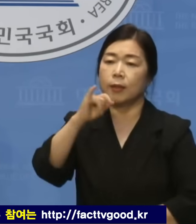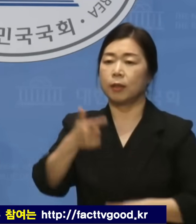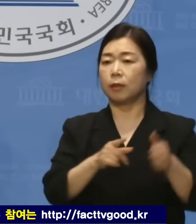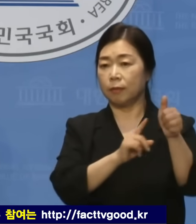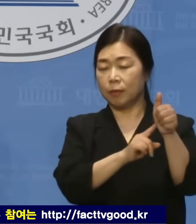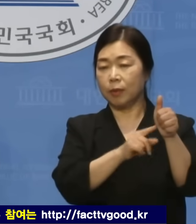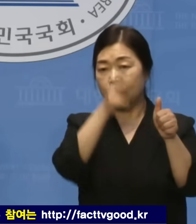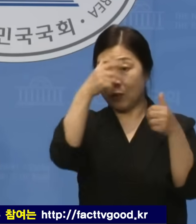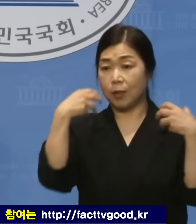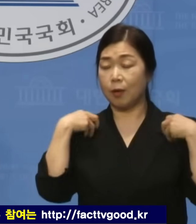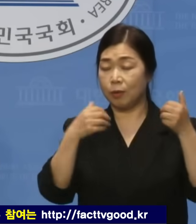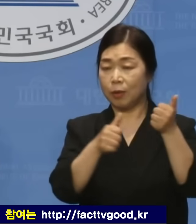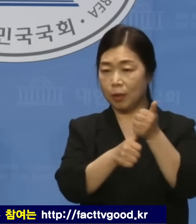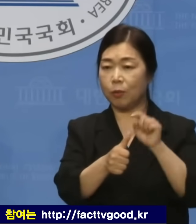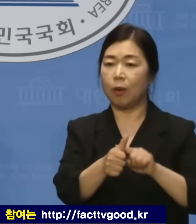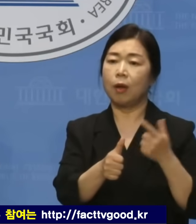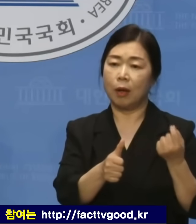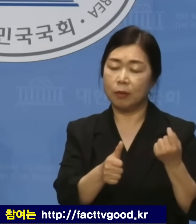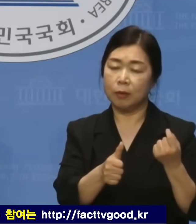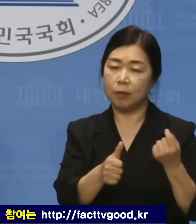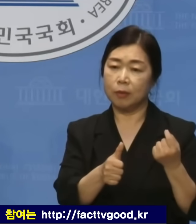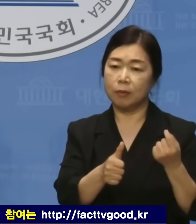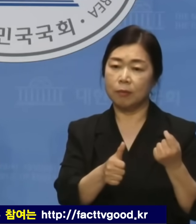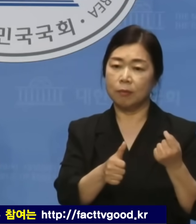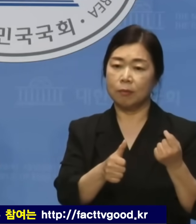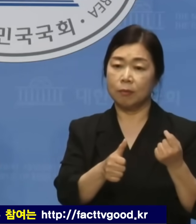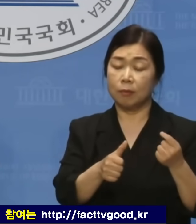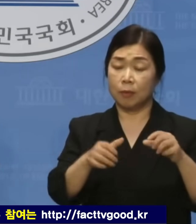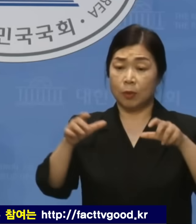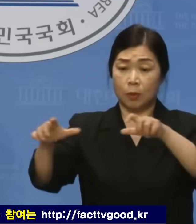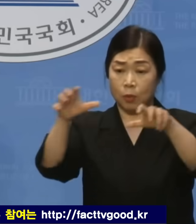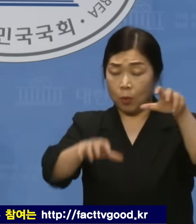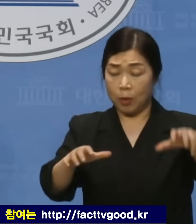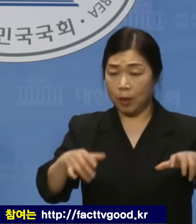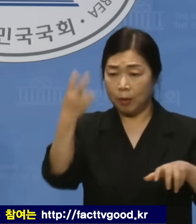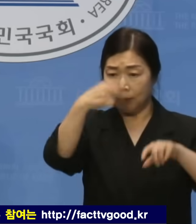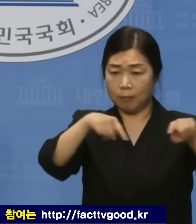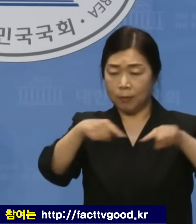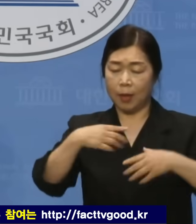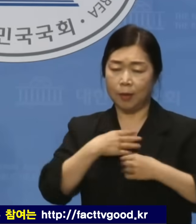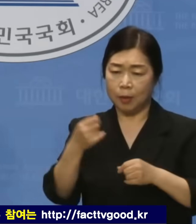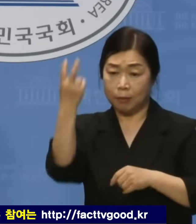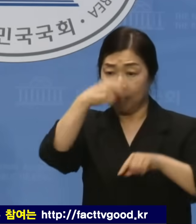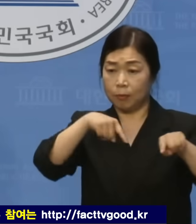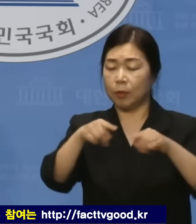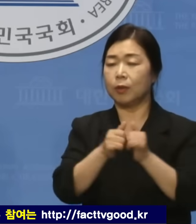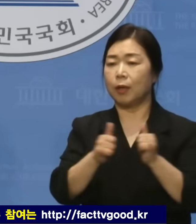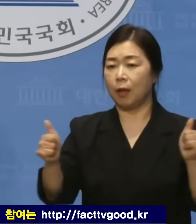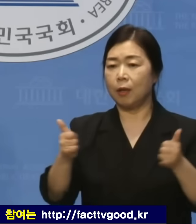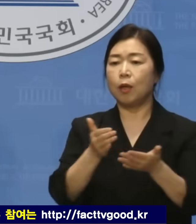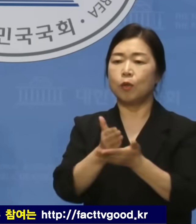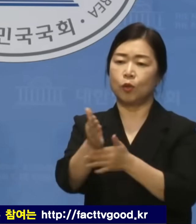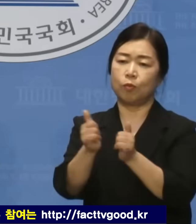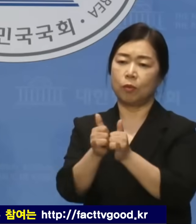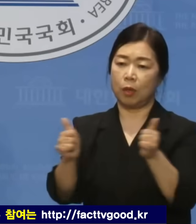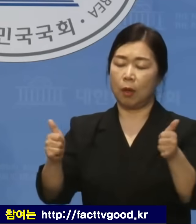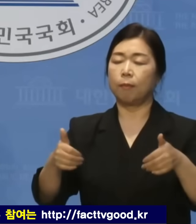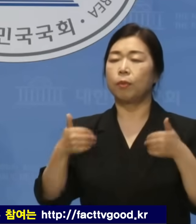진교훈 전 경찰청 차장과 같은 치안 전문가, 치안 역량이 필요합니다.